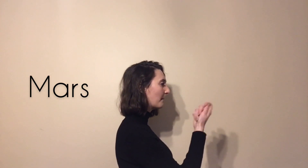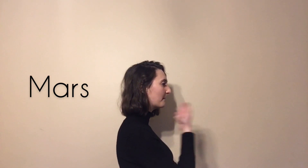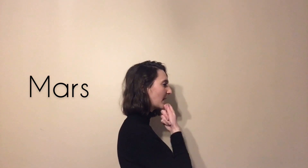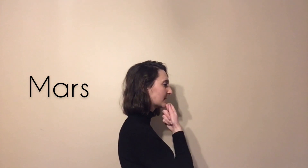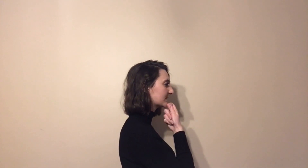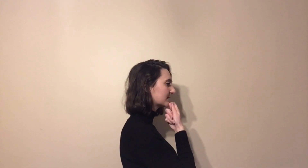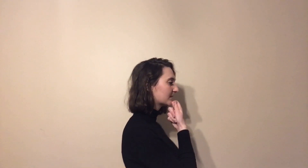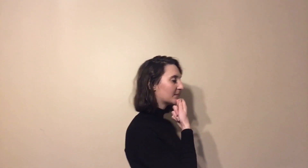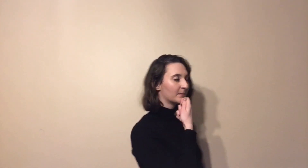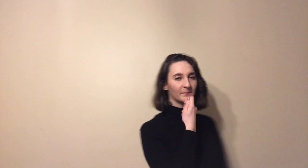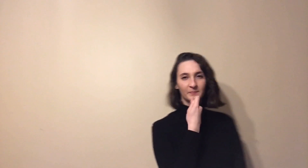mars.